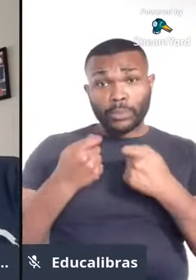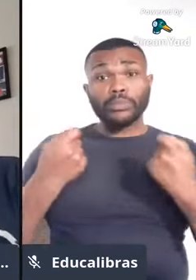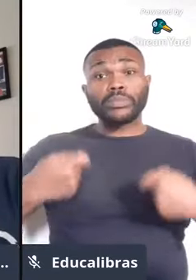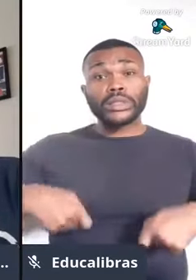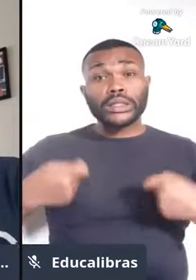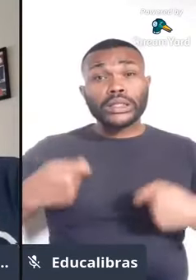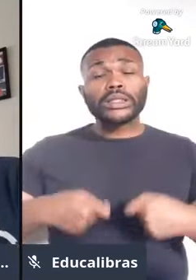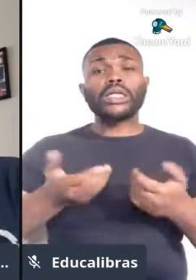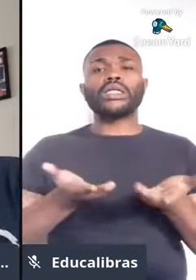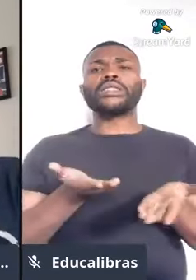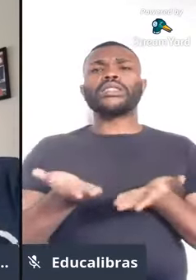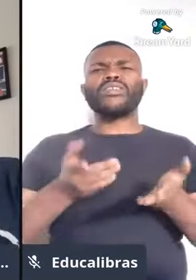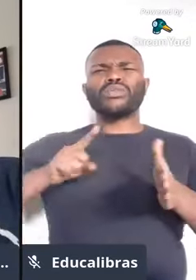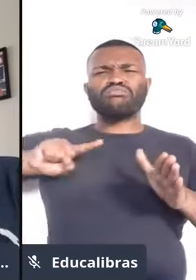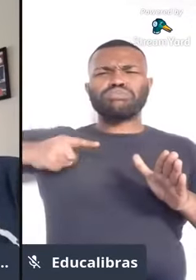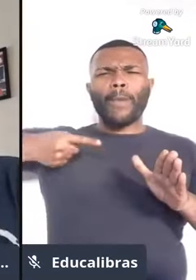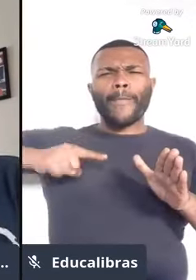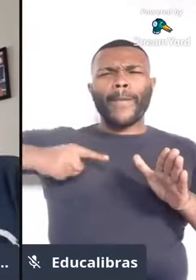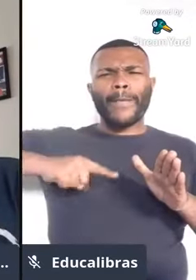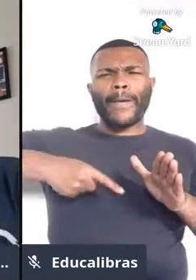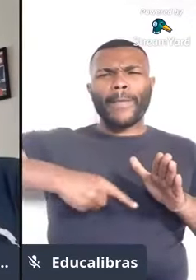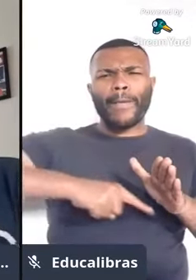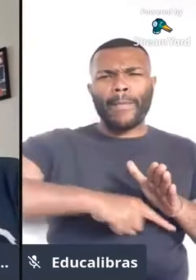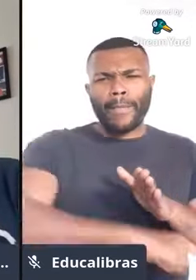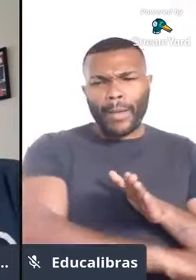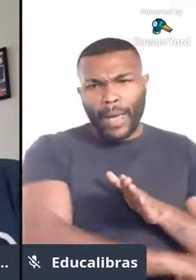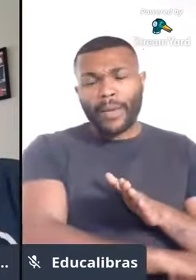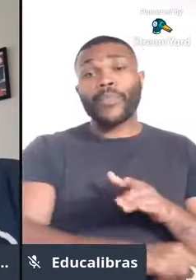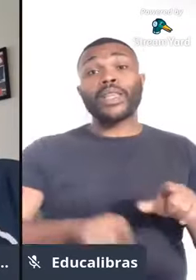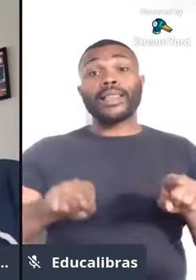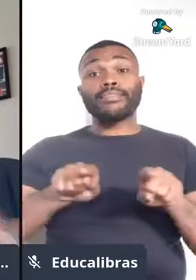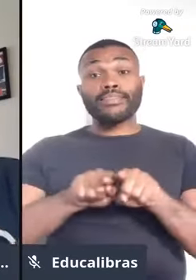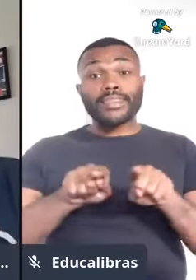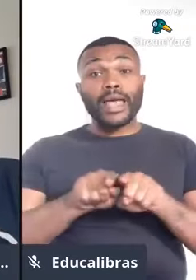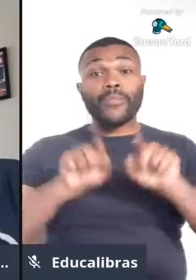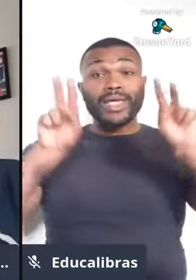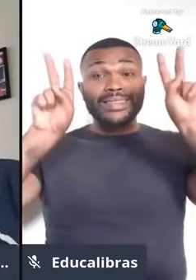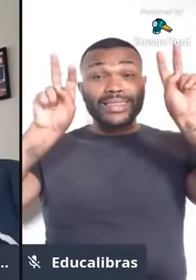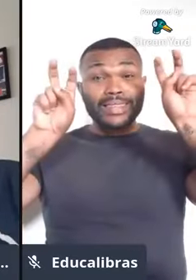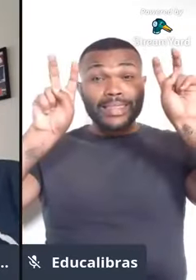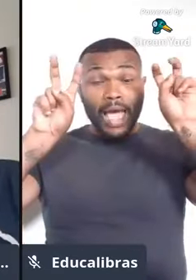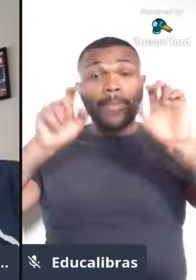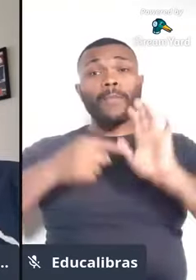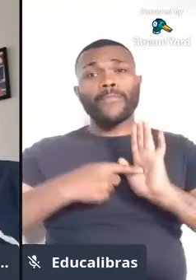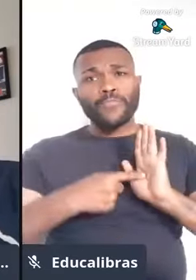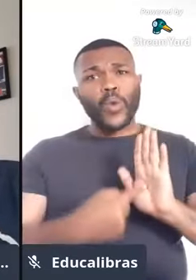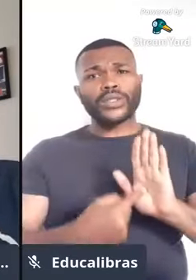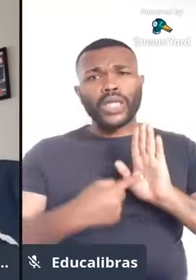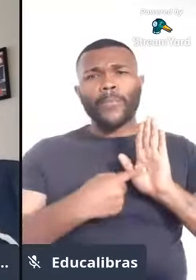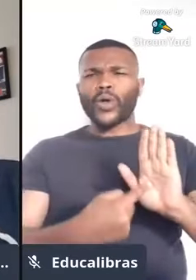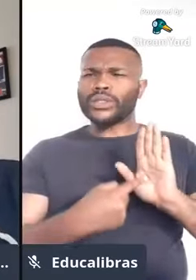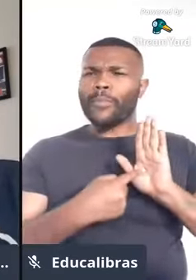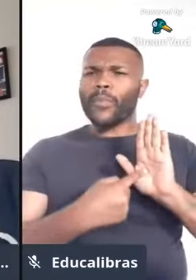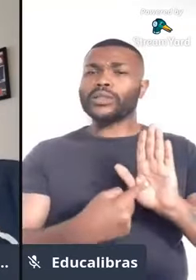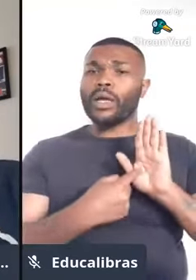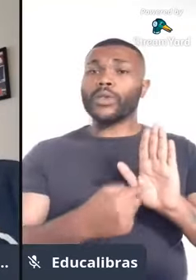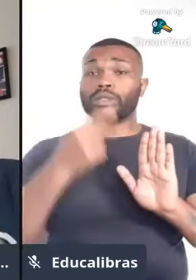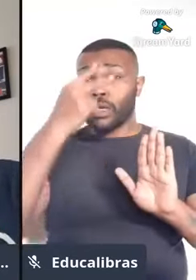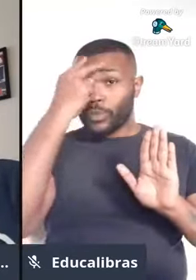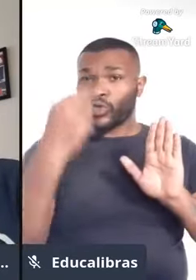prestação de serviço, certo? E tratar desse tema até o esgotamento, para que todo mundo que acompanha ali o meu